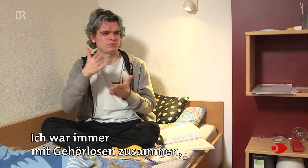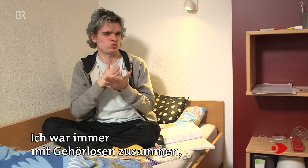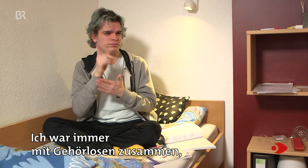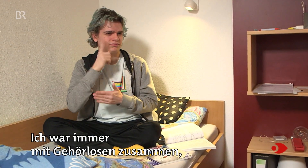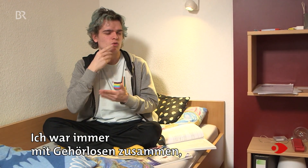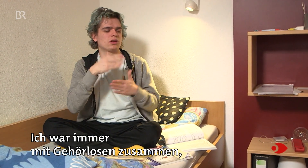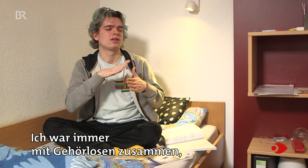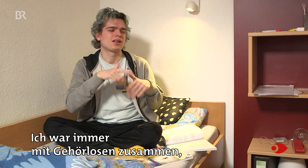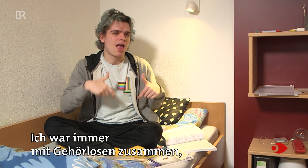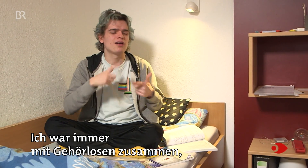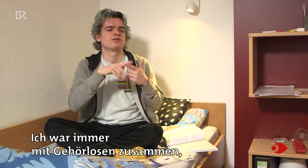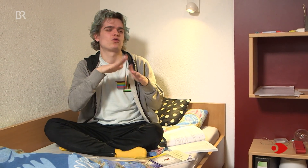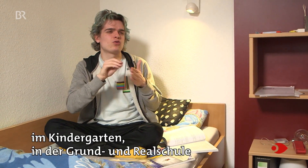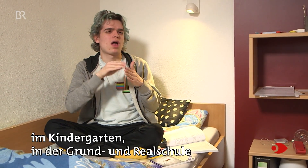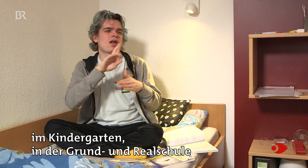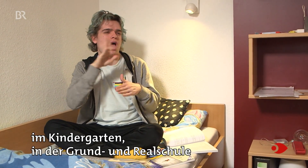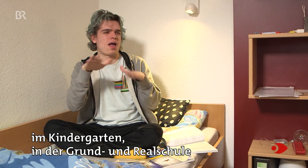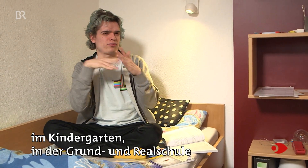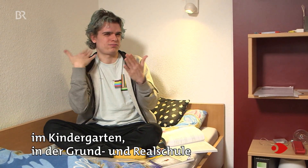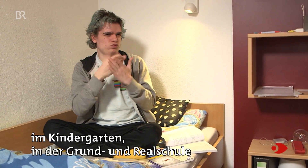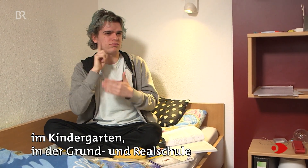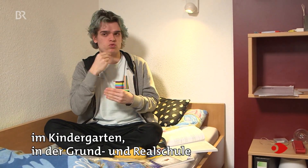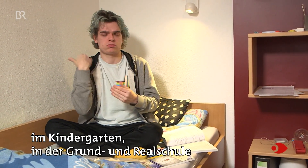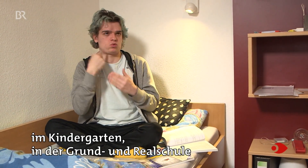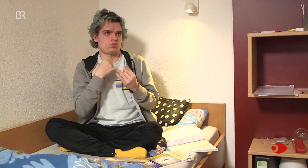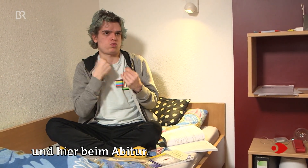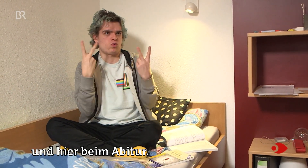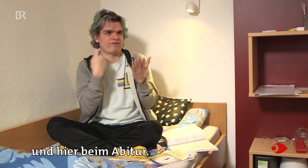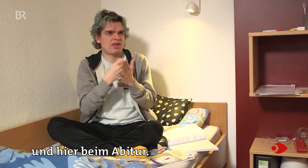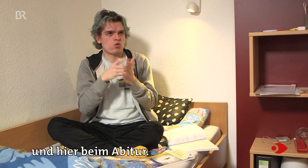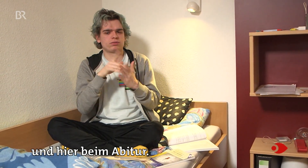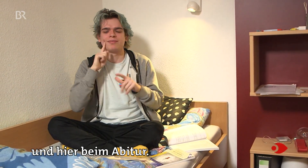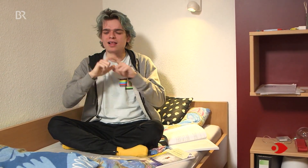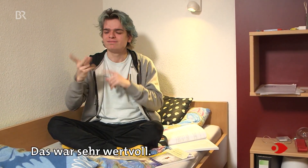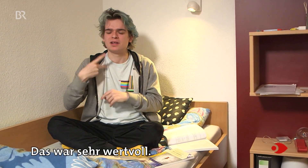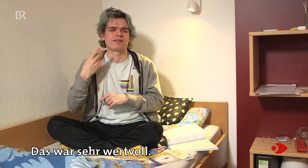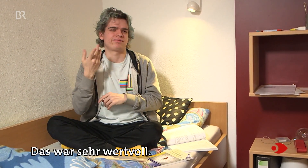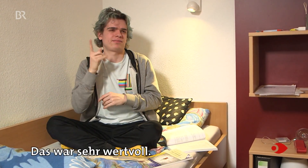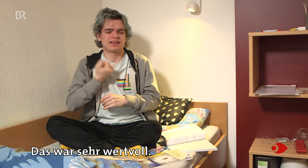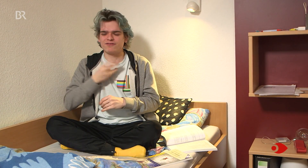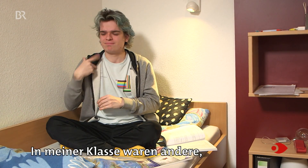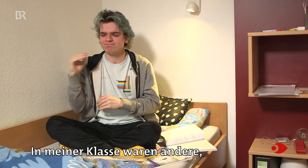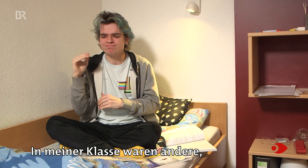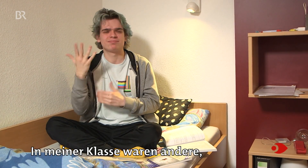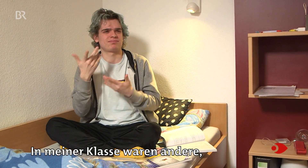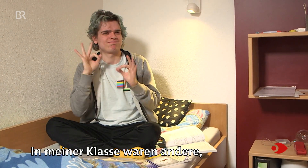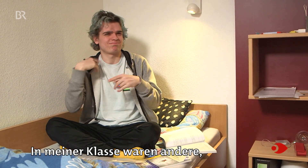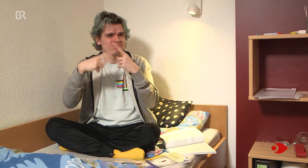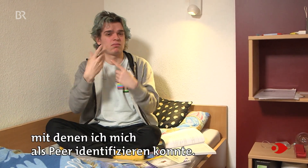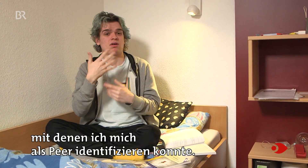Ich war immer mit Gehörlosen zusammen. Im Kindergarten, in der Grund- und Realschule und hier beim Abitur. Das war sehr wertvoll. In meiner Klasse waren andere, mit denen